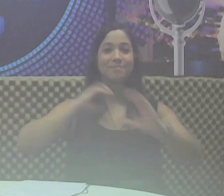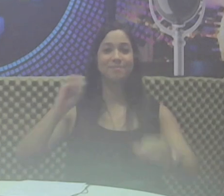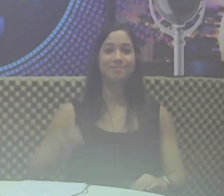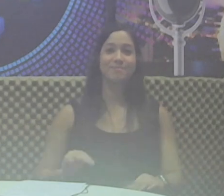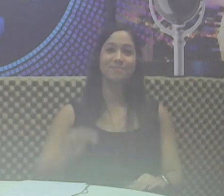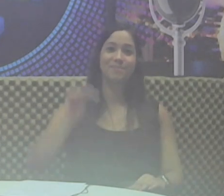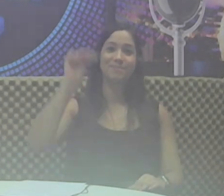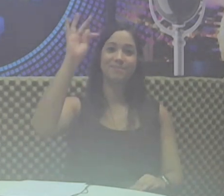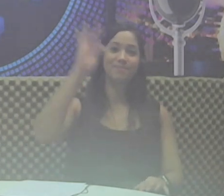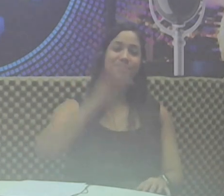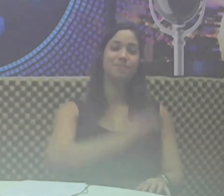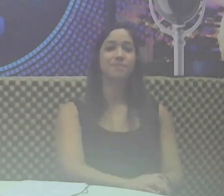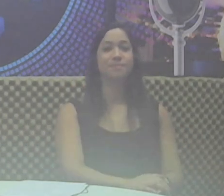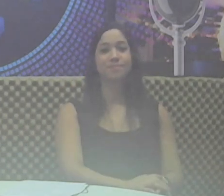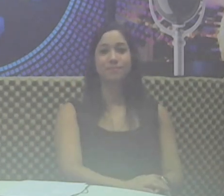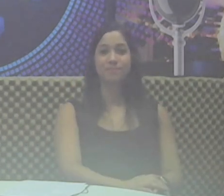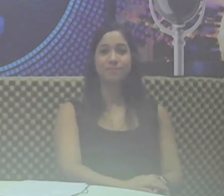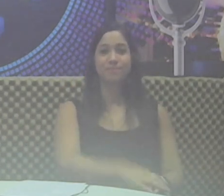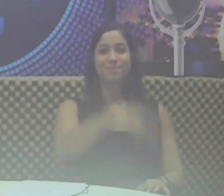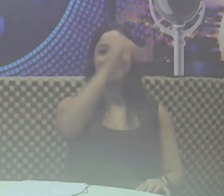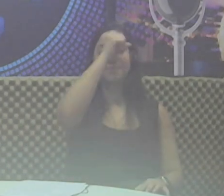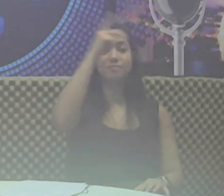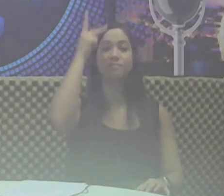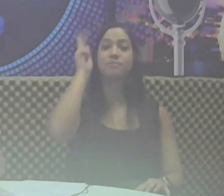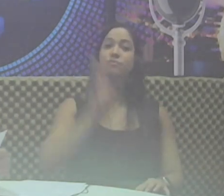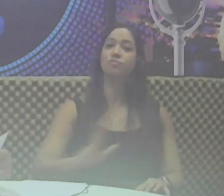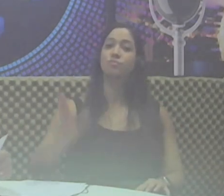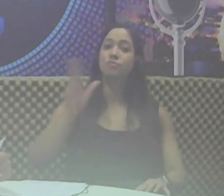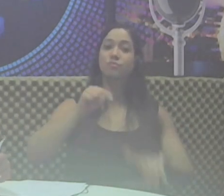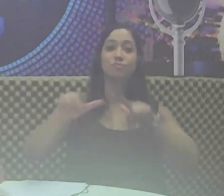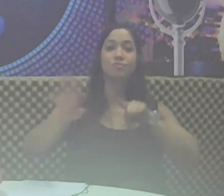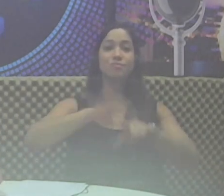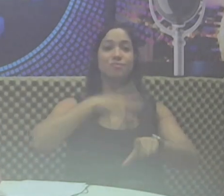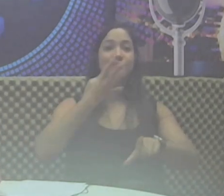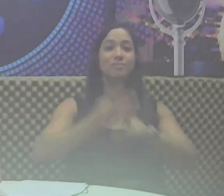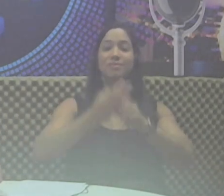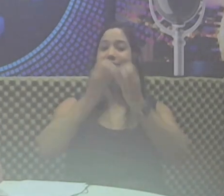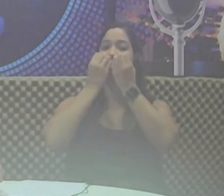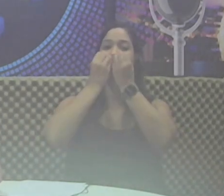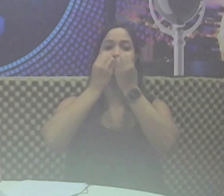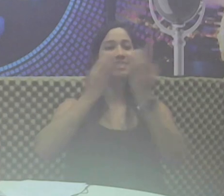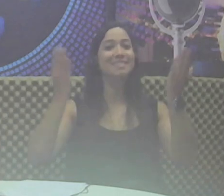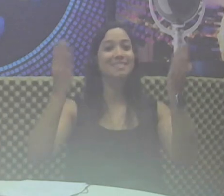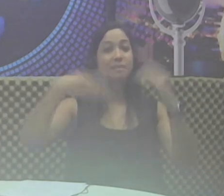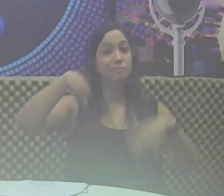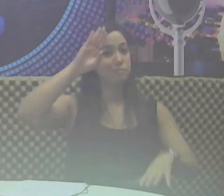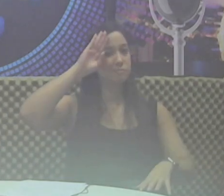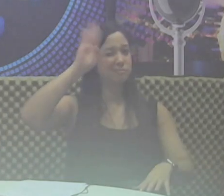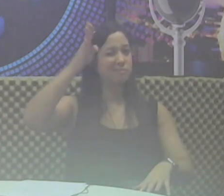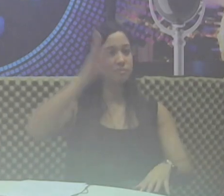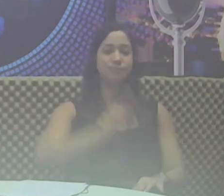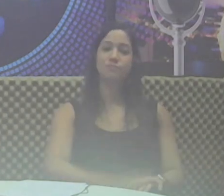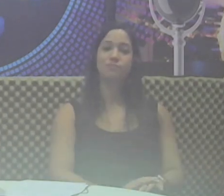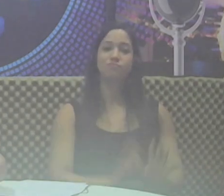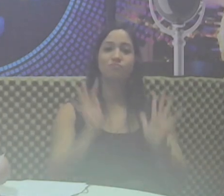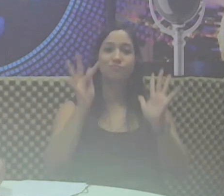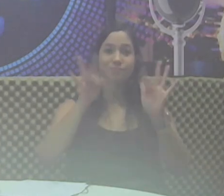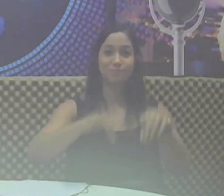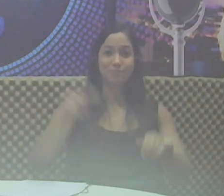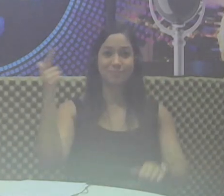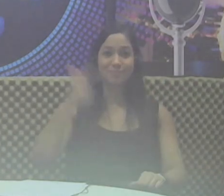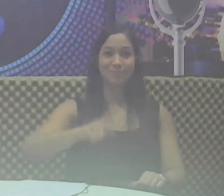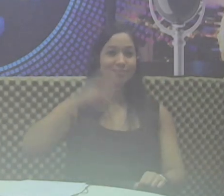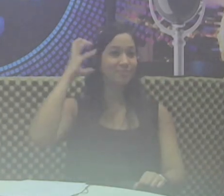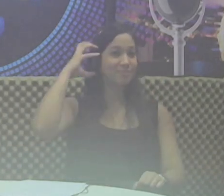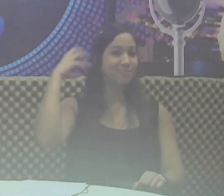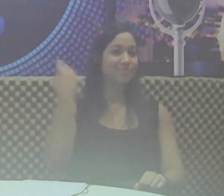Comunicação, Marco Túlio de Castro Kalimann. Prefeitura de Uberlândia. Fazer mais, fazer bem. Fica por aqui mais